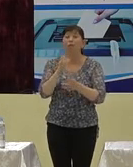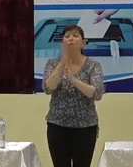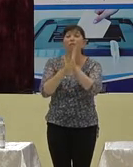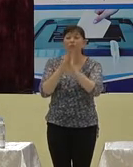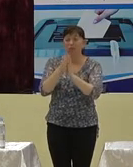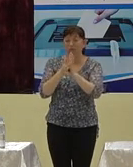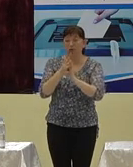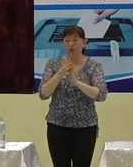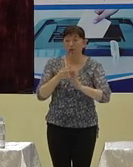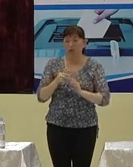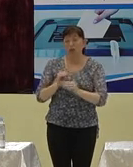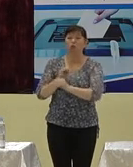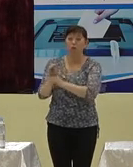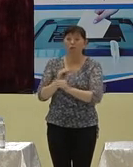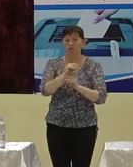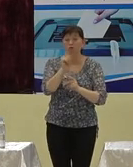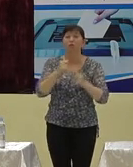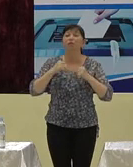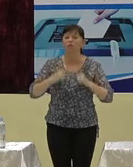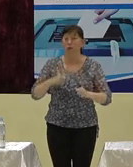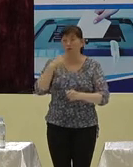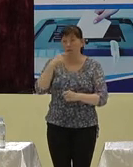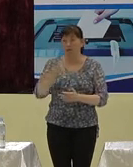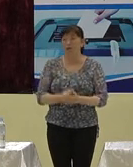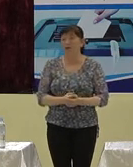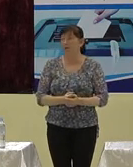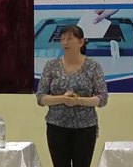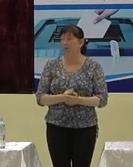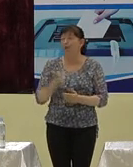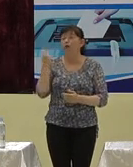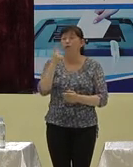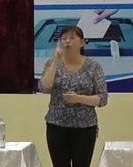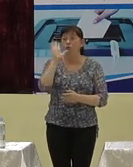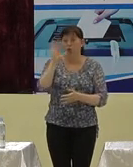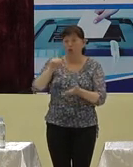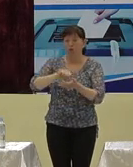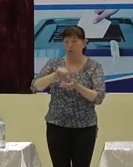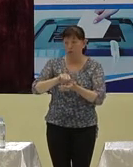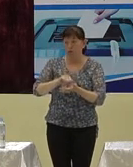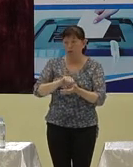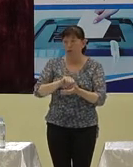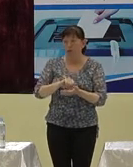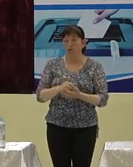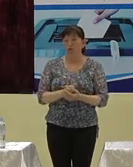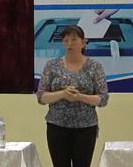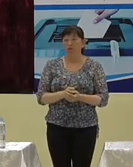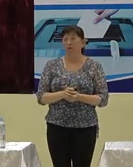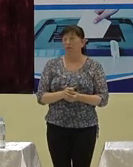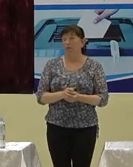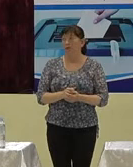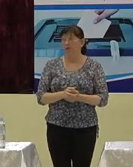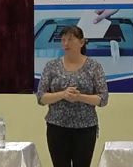traducerea în limbajul mimico-gestual. Și primul care ar urma să